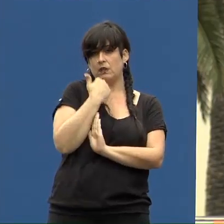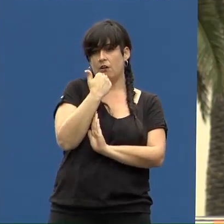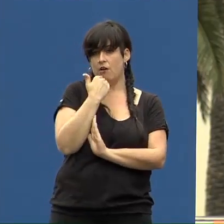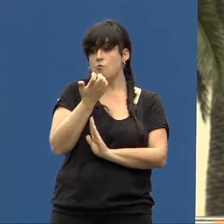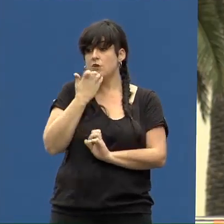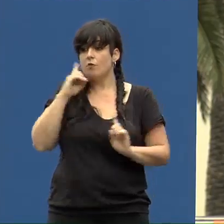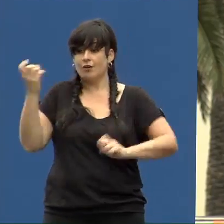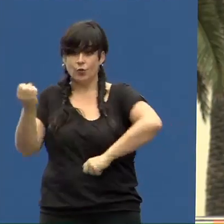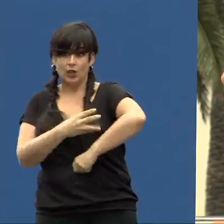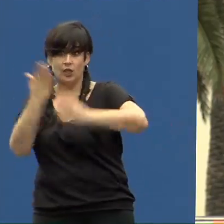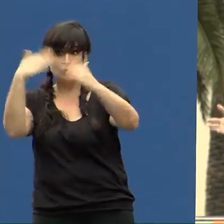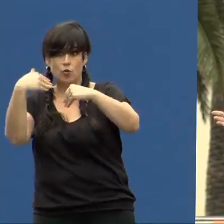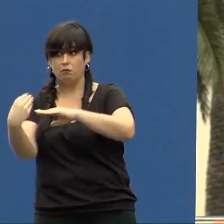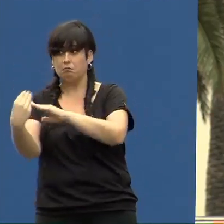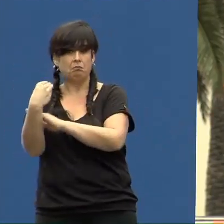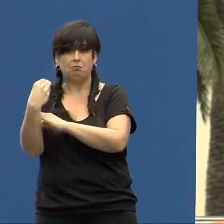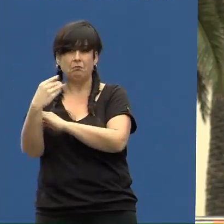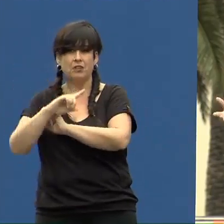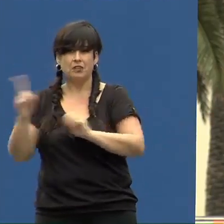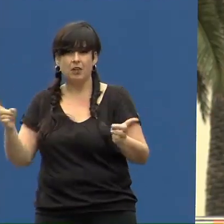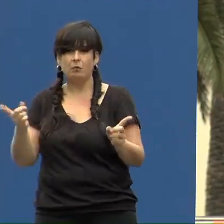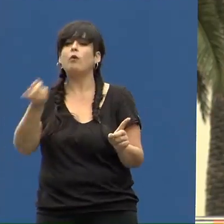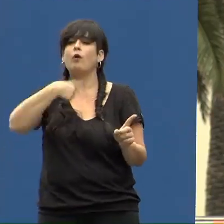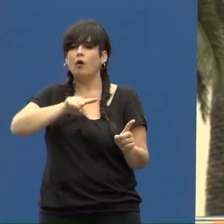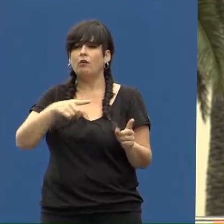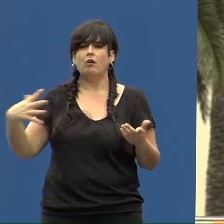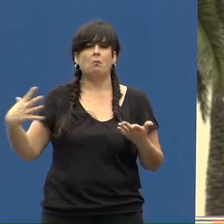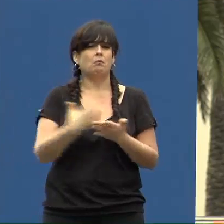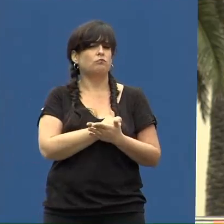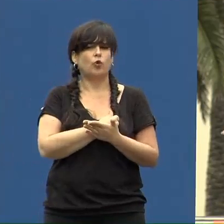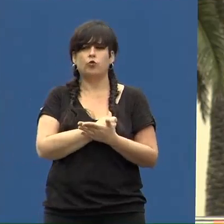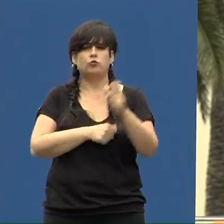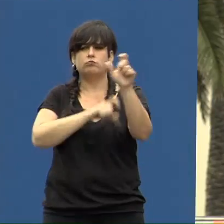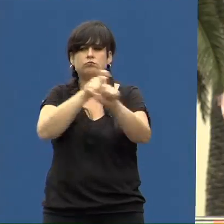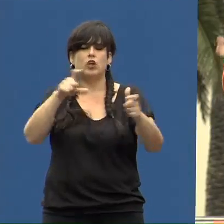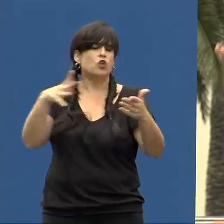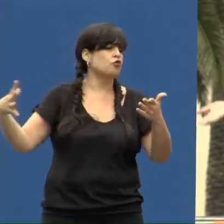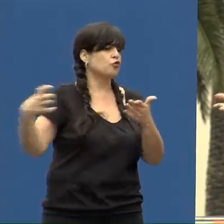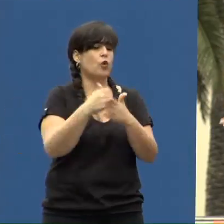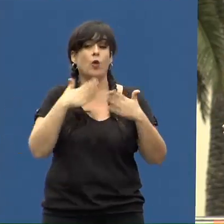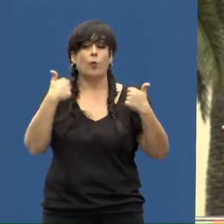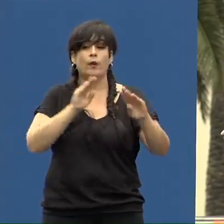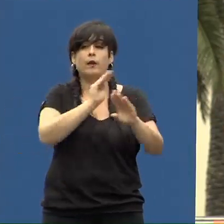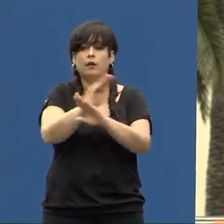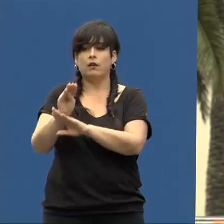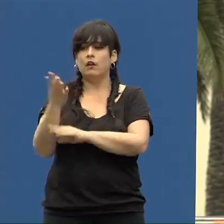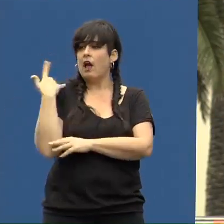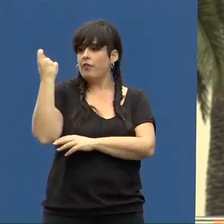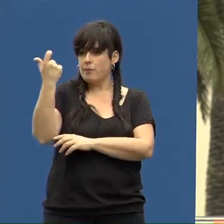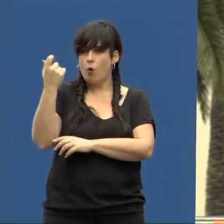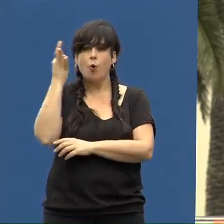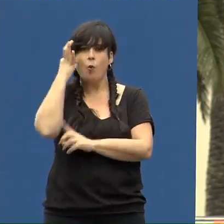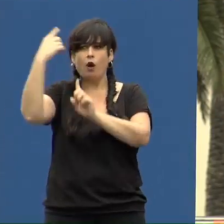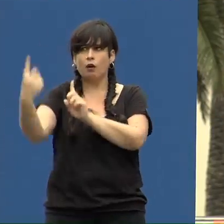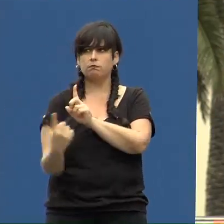al alquiler. Nosotros llegamos, ampliamos las ayudas y las damos a todo el mundo. Y el otro día también me paró por la calle una mujer y me